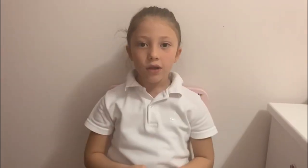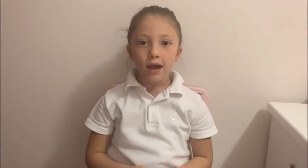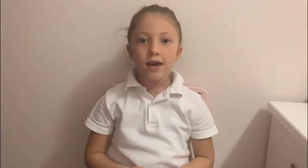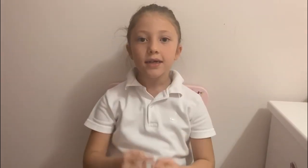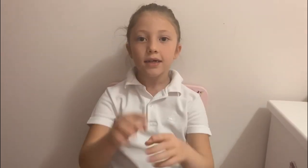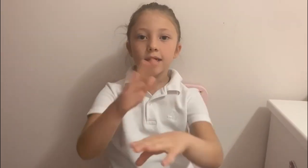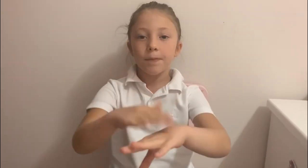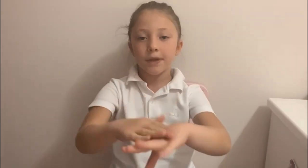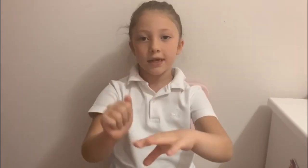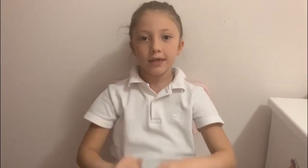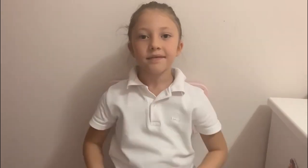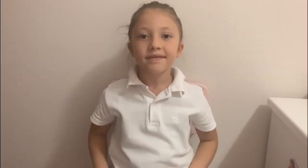organizasyonlar yapılır.